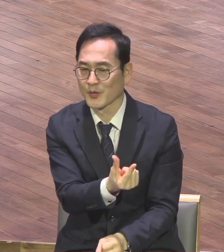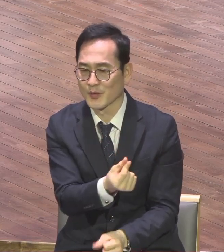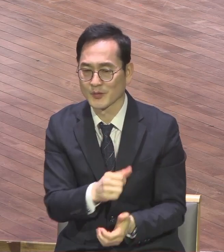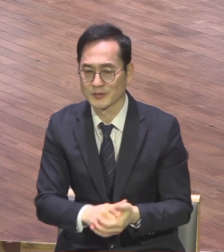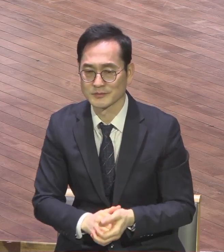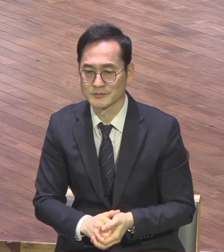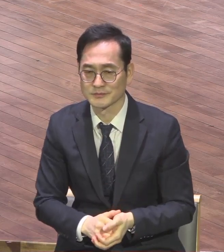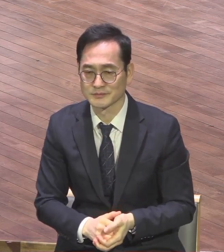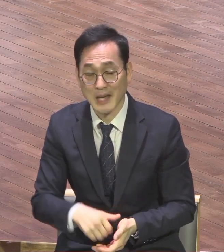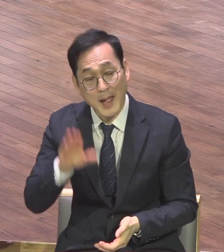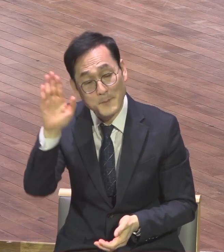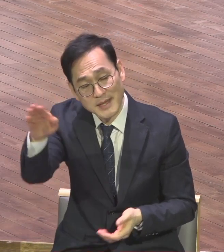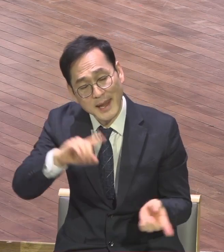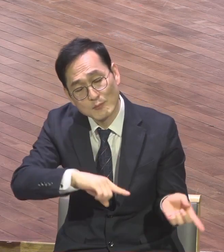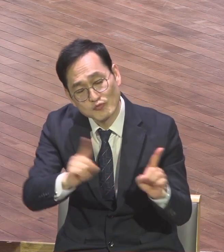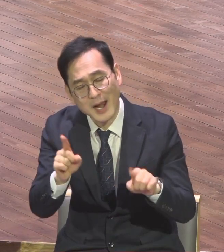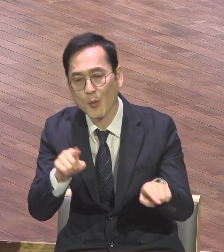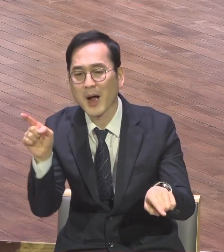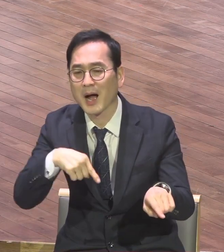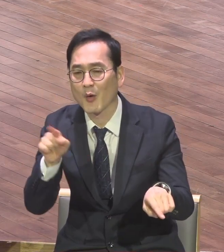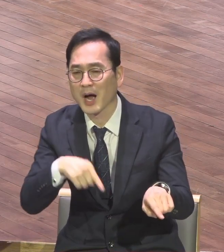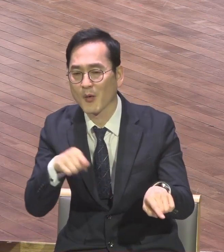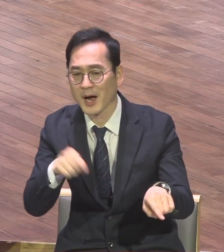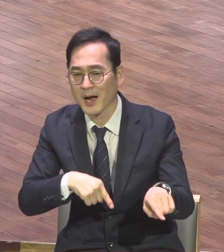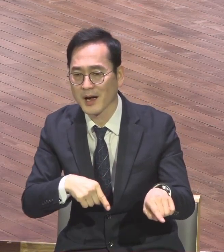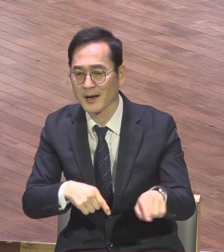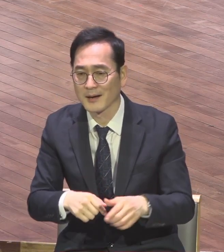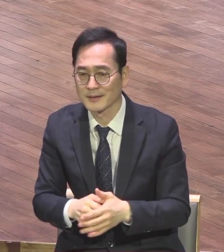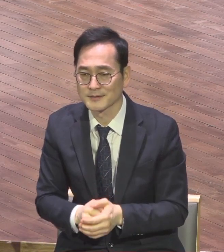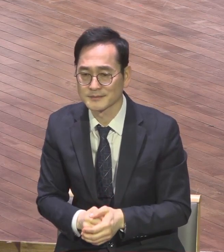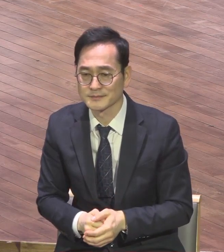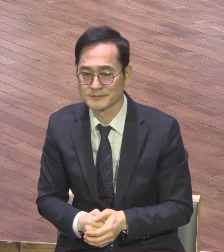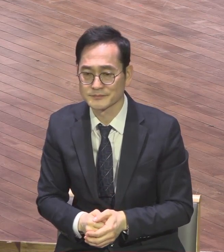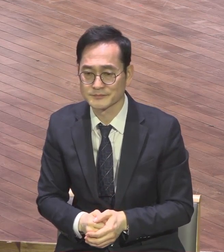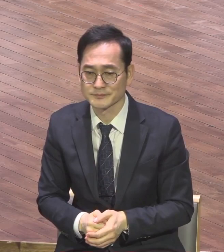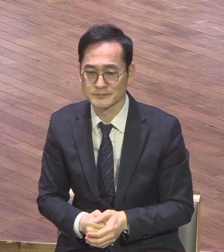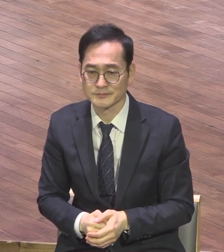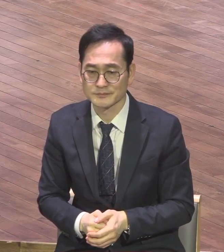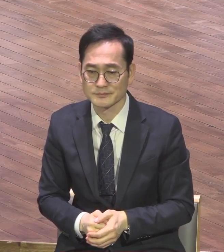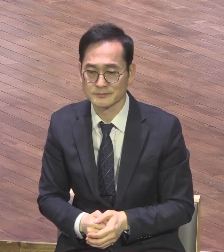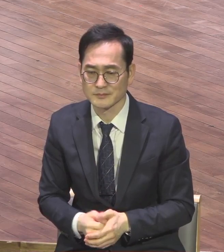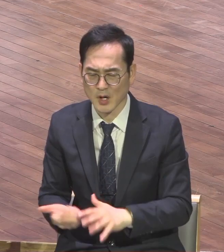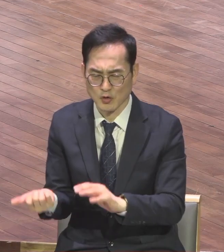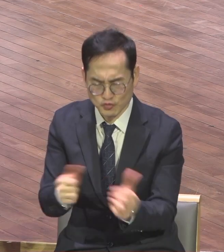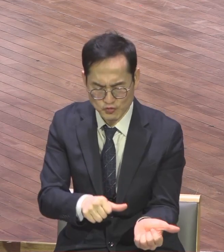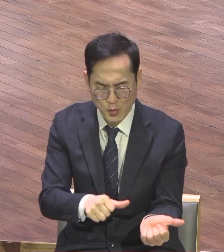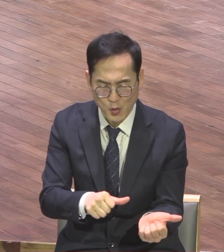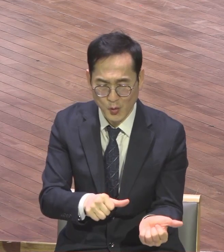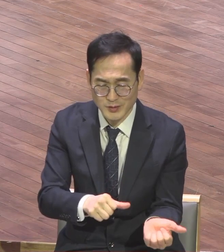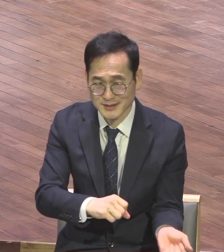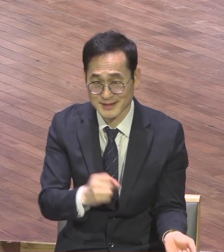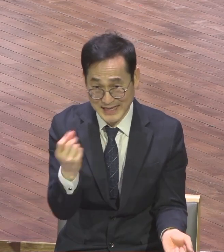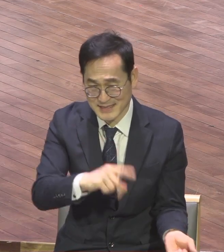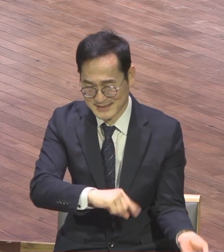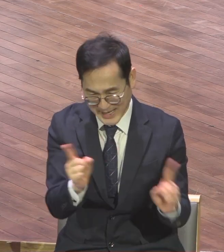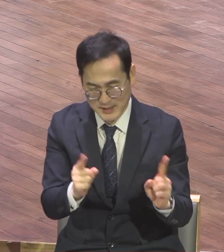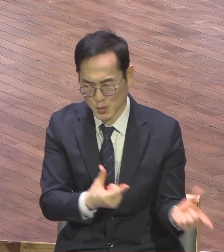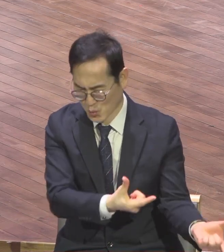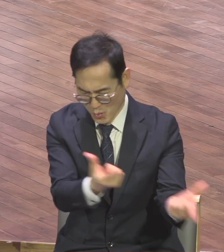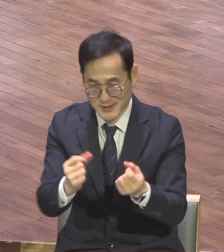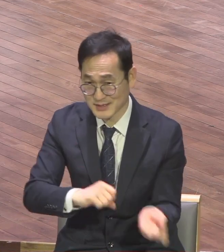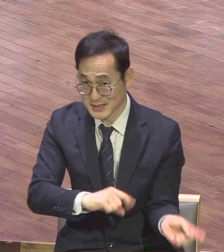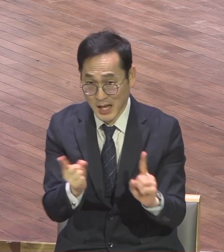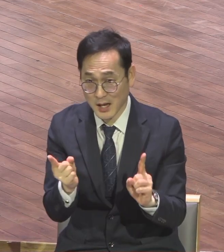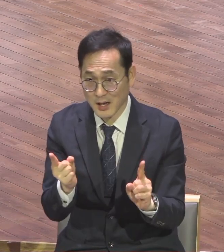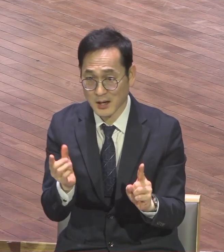사람이 부활을 영생의 부활 뭐 부활을 다 같이 하죠. 불신자나 신자나 다 하는데 사망의 부활로 영생의 부활로 지옥의